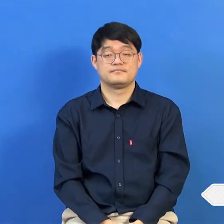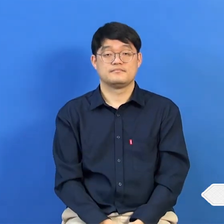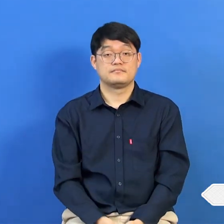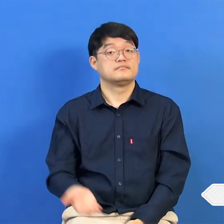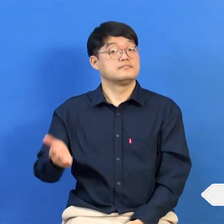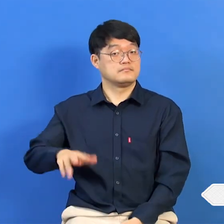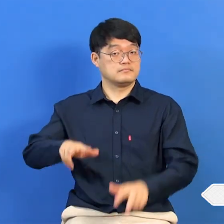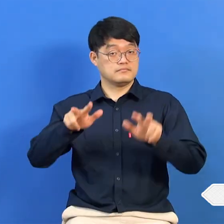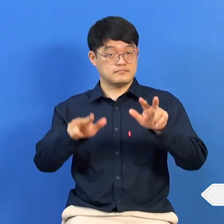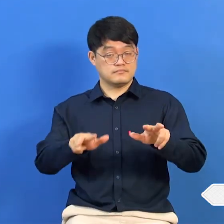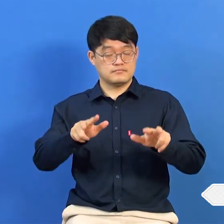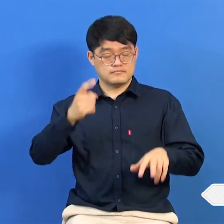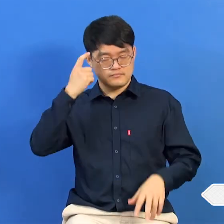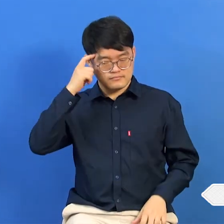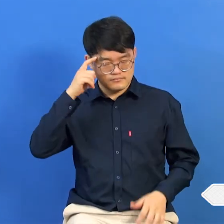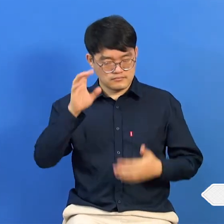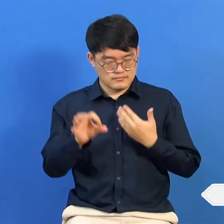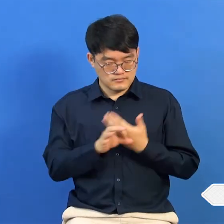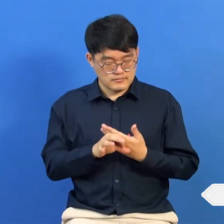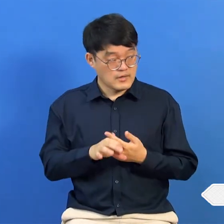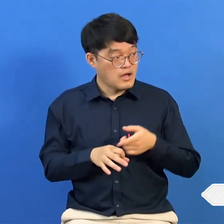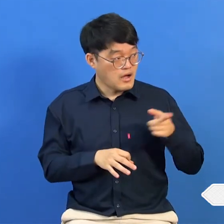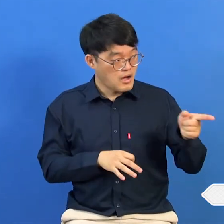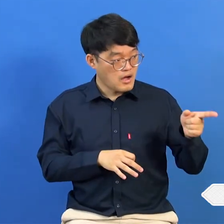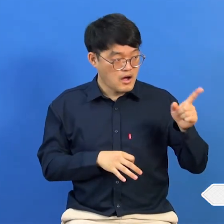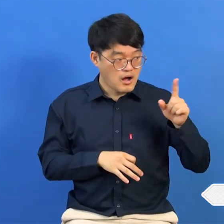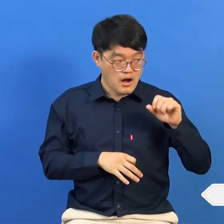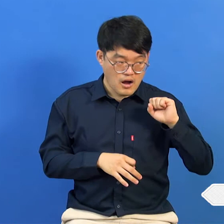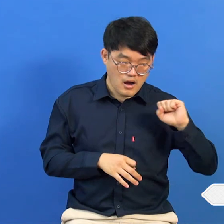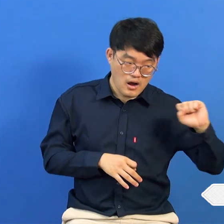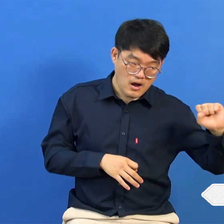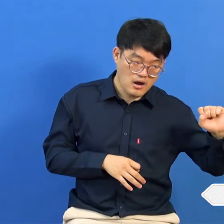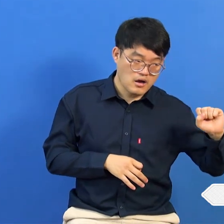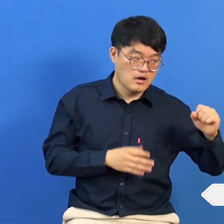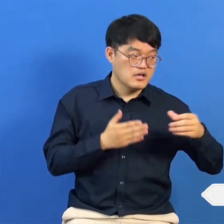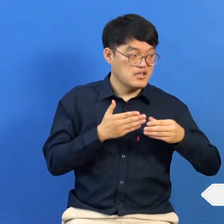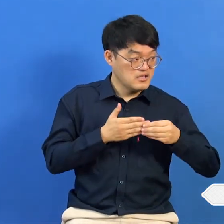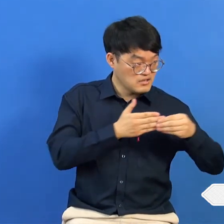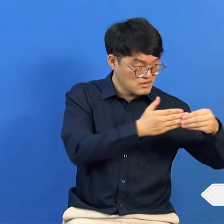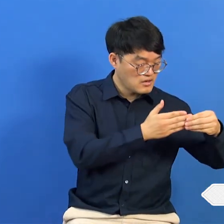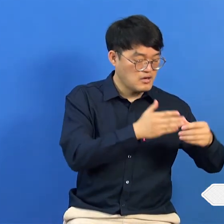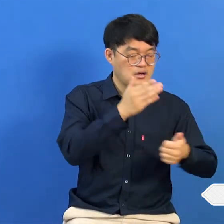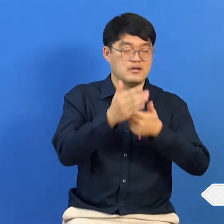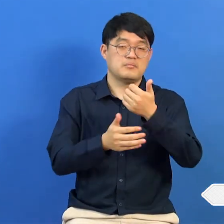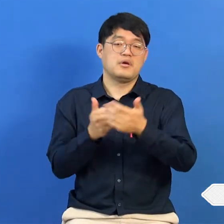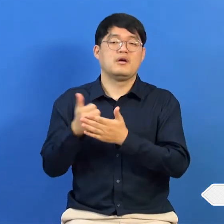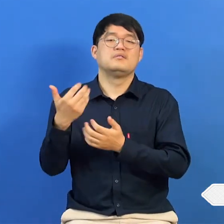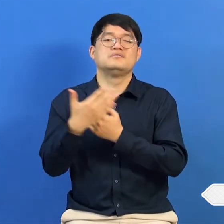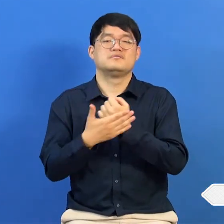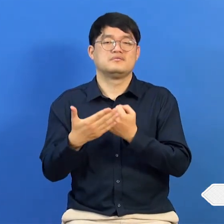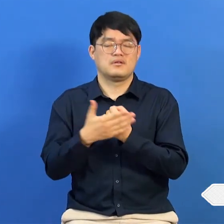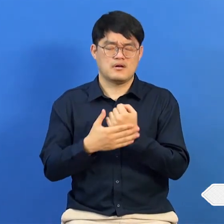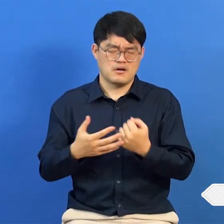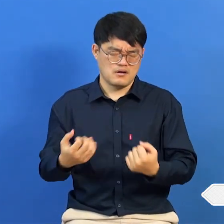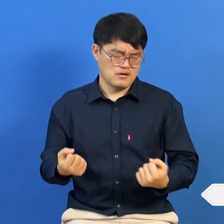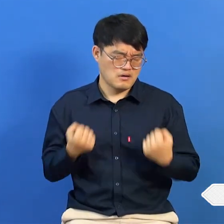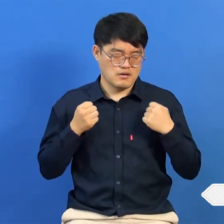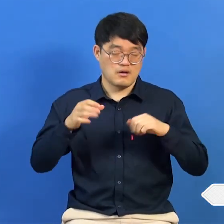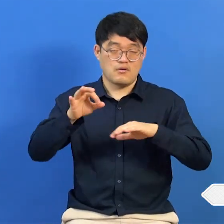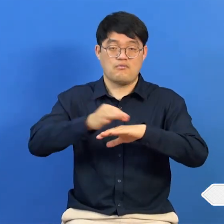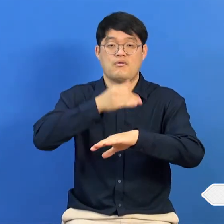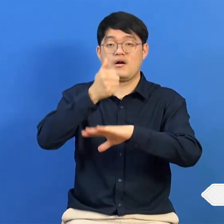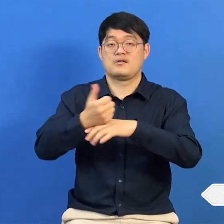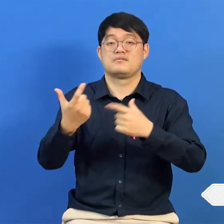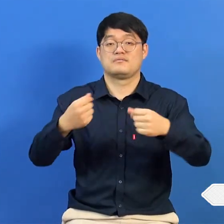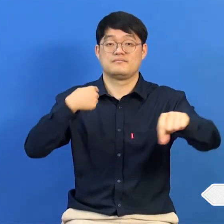그런데 지금 생각하면 그게 다 신의 한 수였습니다. 은혜가 강력하게 왕노릇해서 그